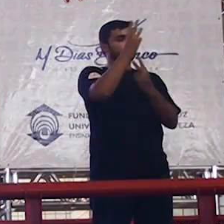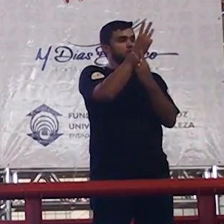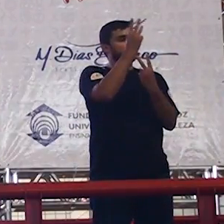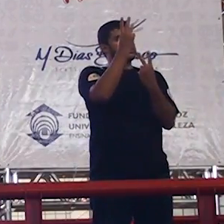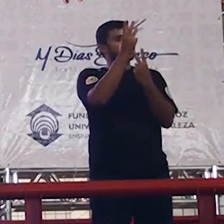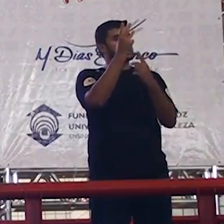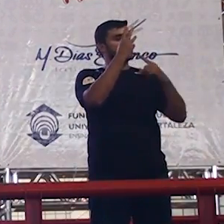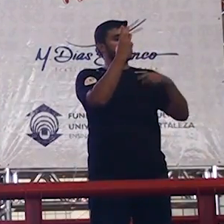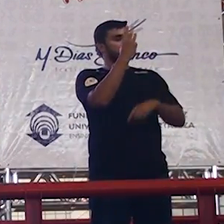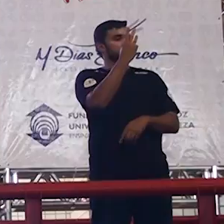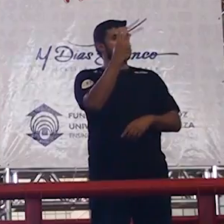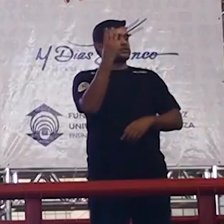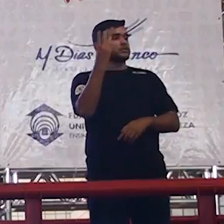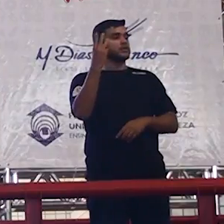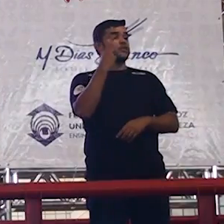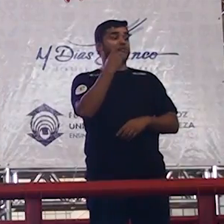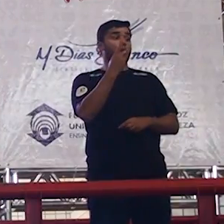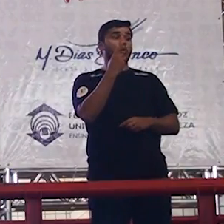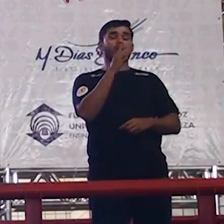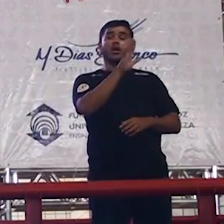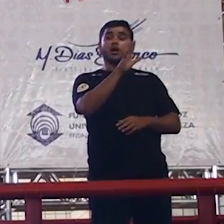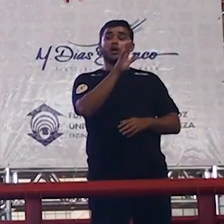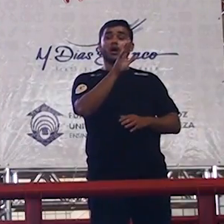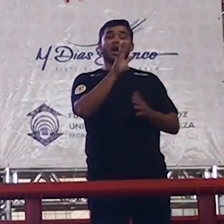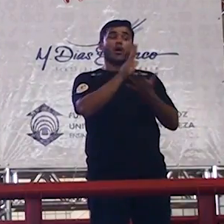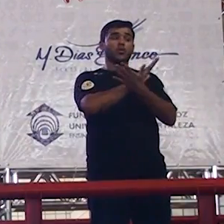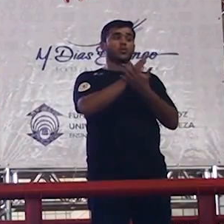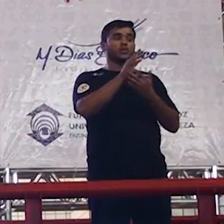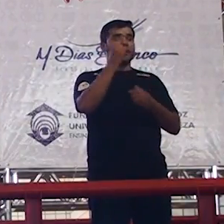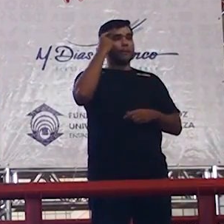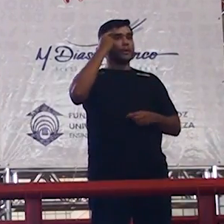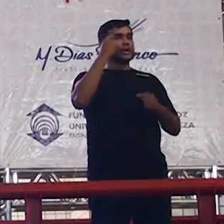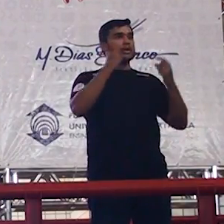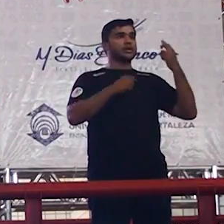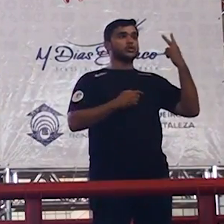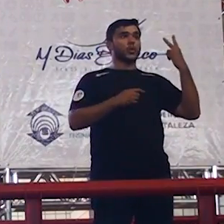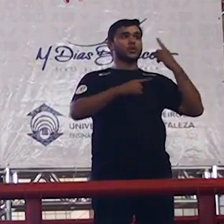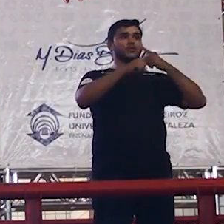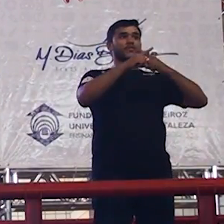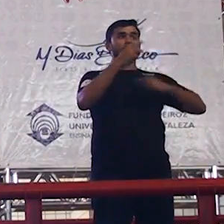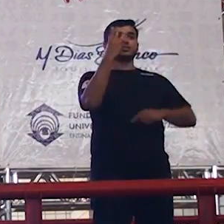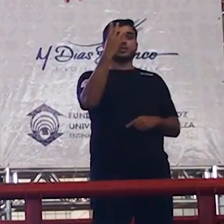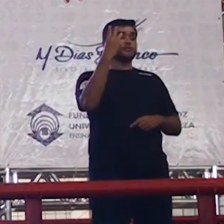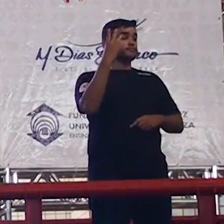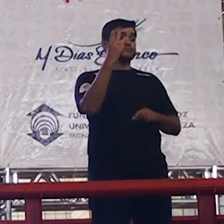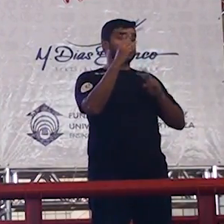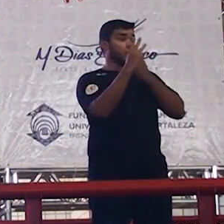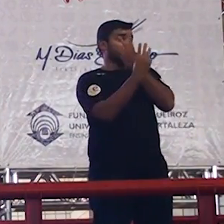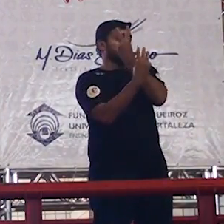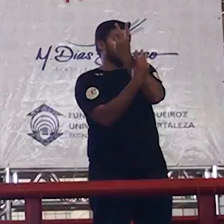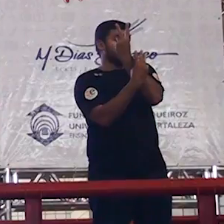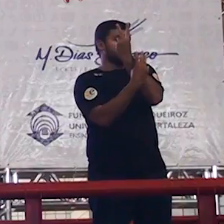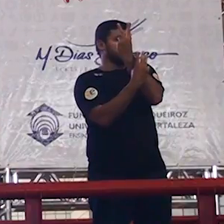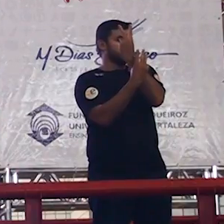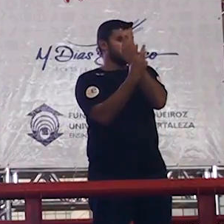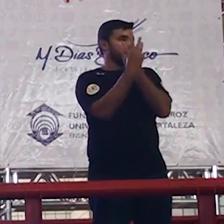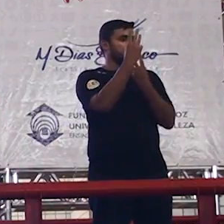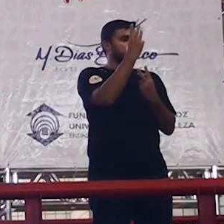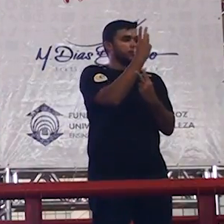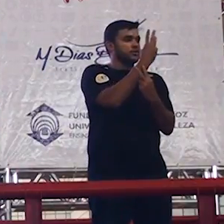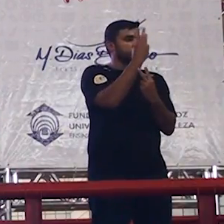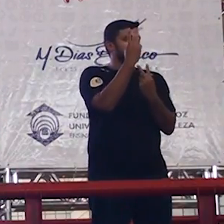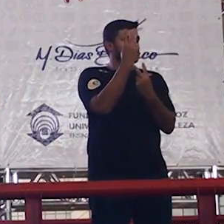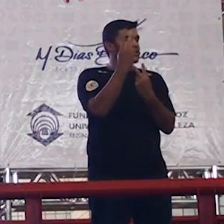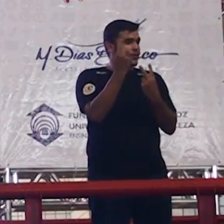Certo? Alguns pensam que vai virar 6. Cuidado. Não é multiplicação, é potência.